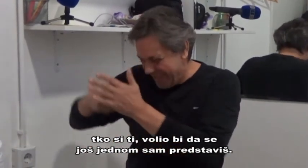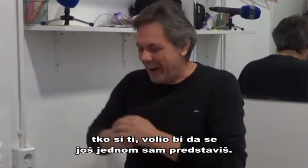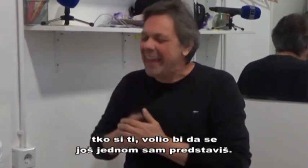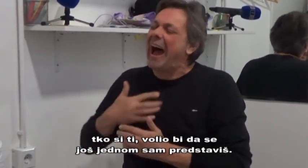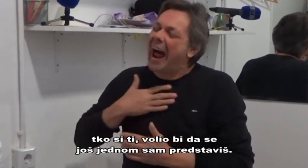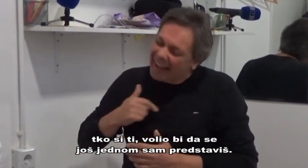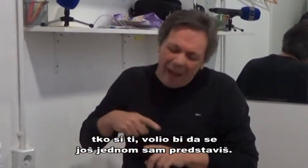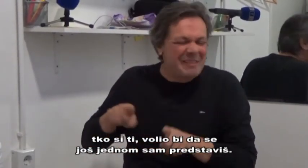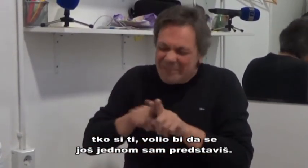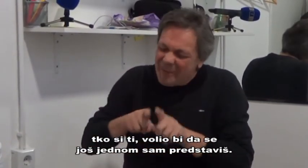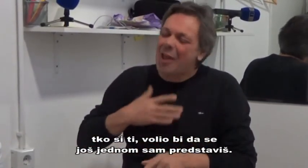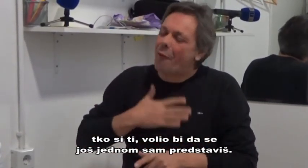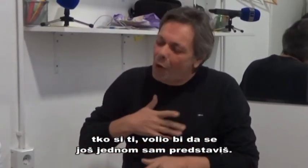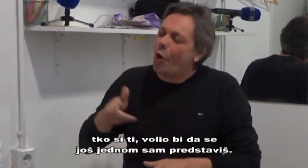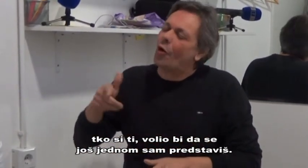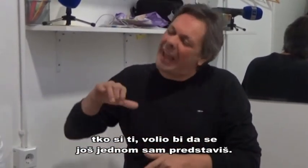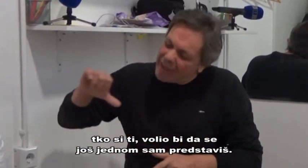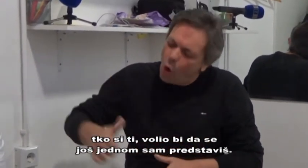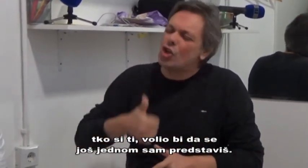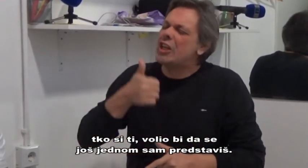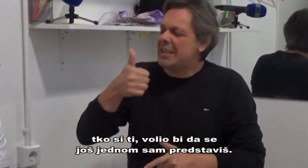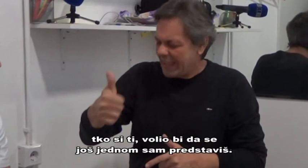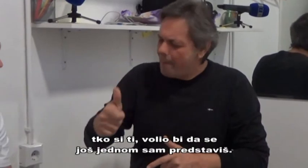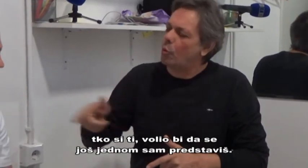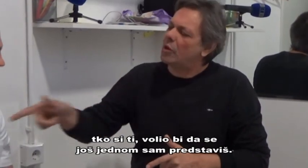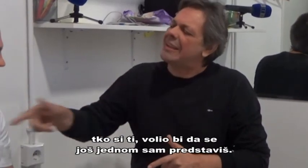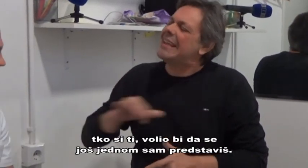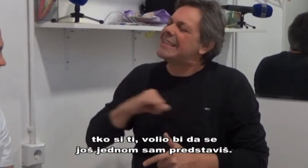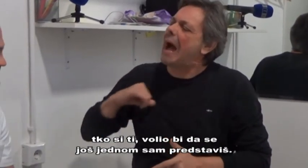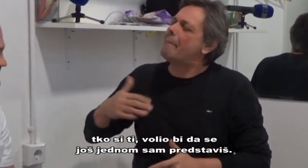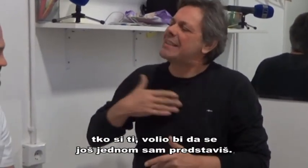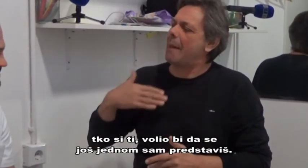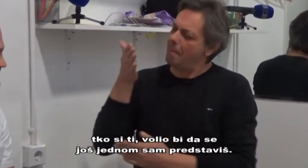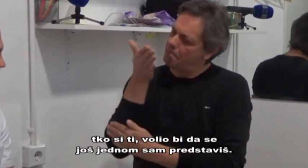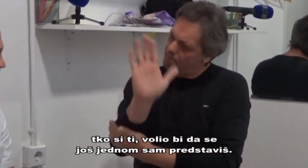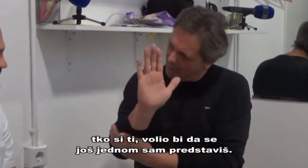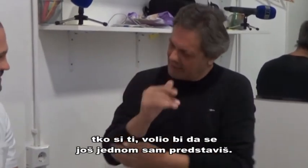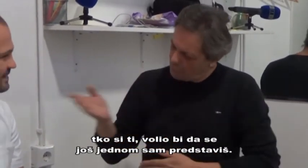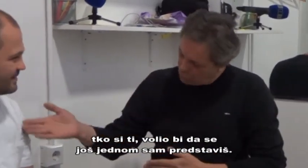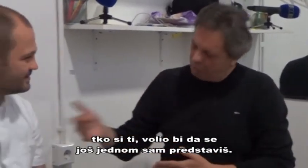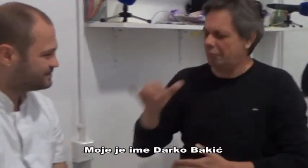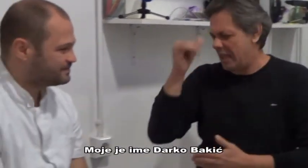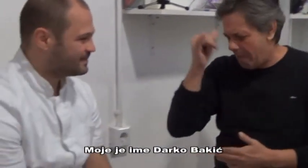snimali, ali ja bih svejedno volio da još jedan put ti sam sebe predstaviš. Ime